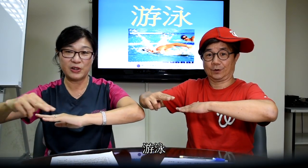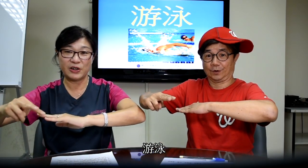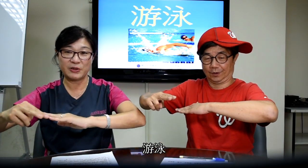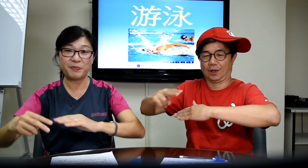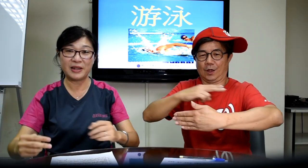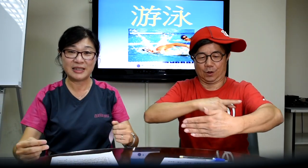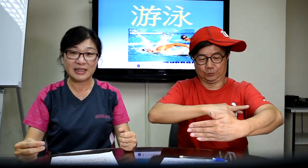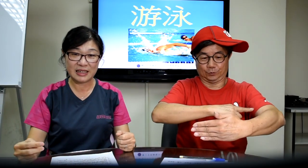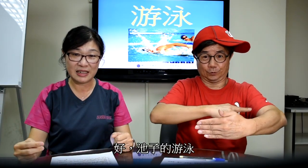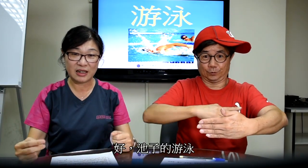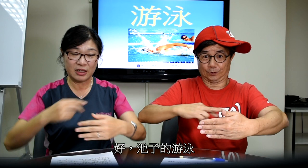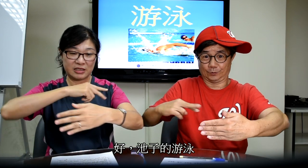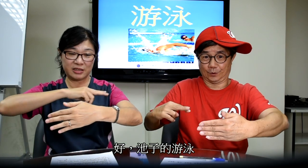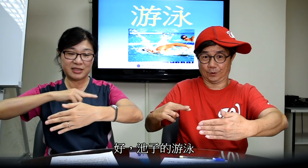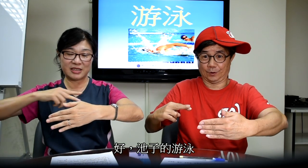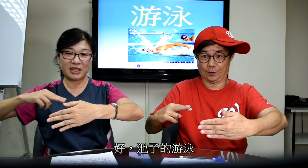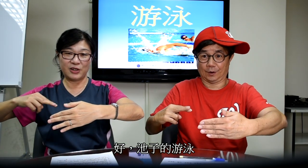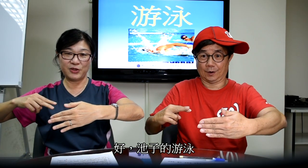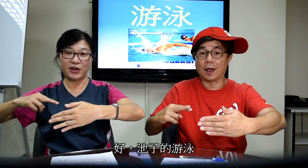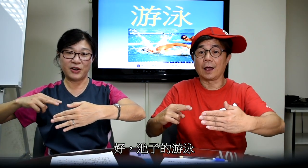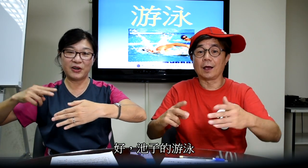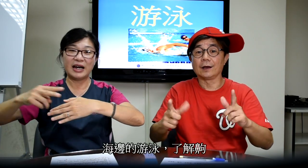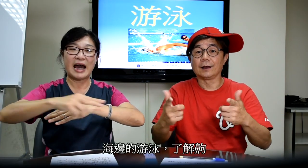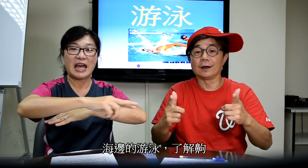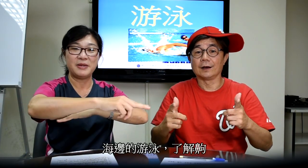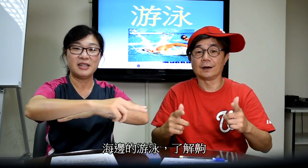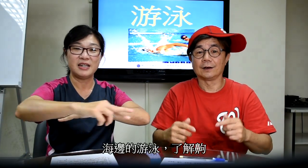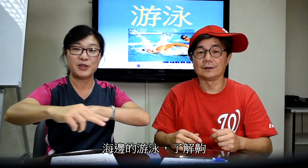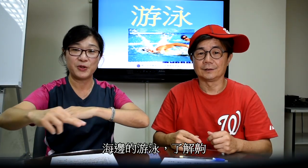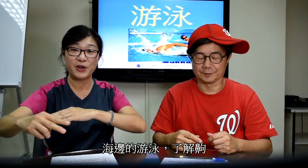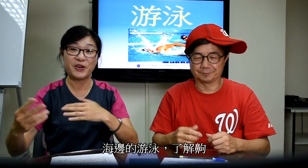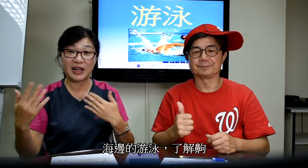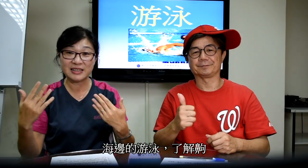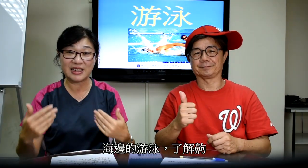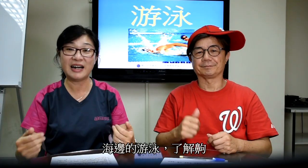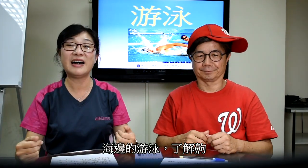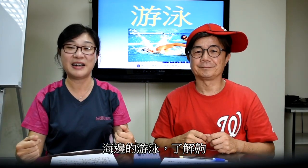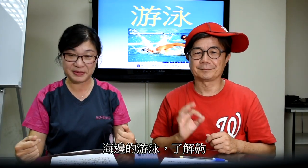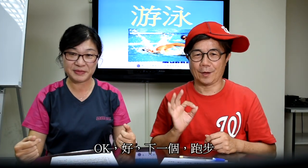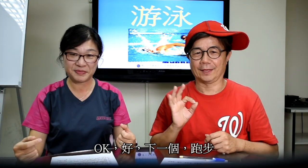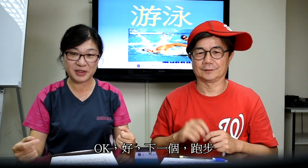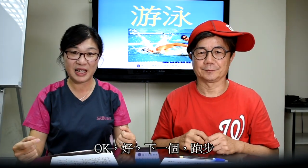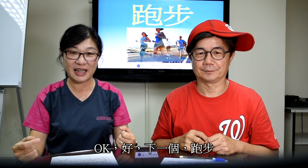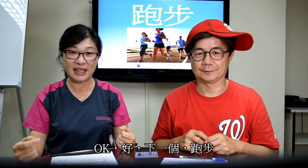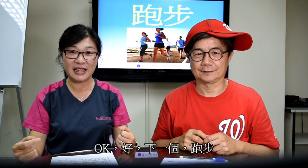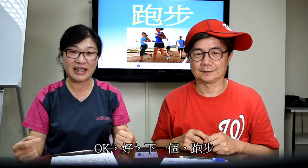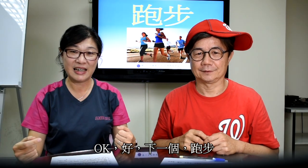游泳，好，池子的游泳，海边的游泳，了解哈 ？OK， 好，